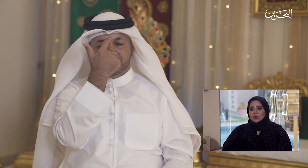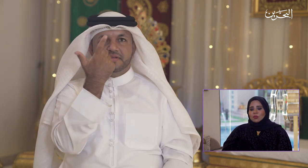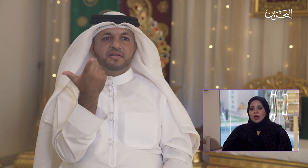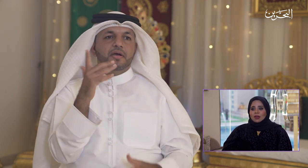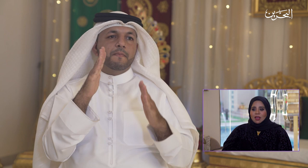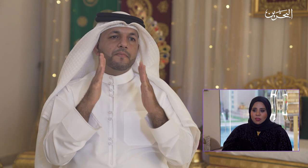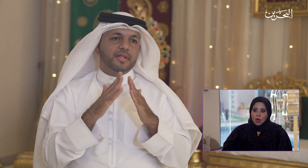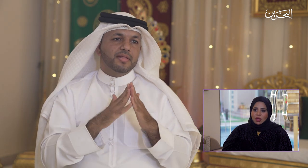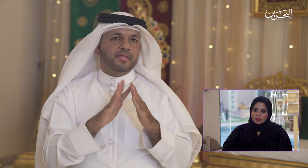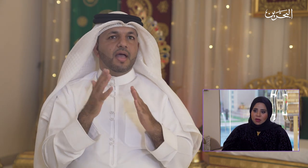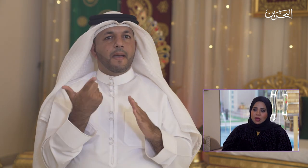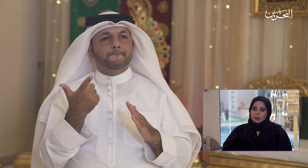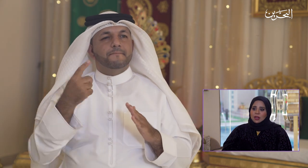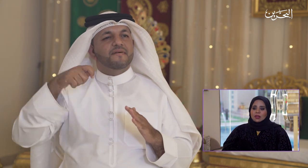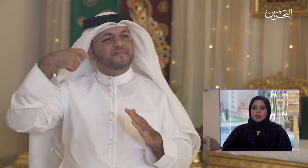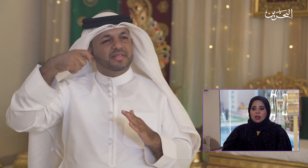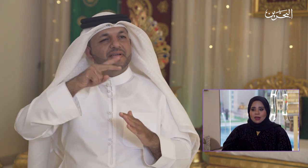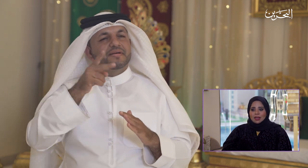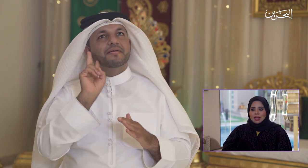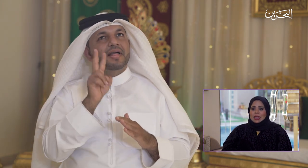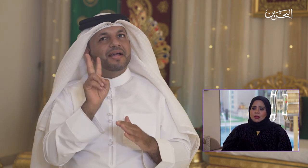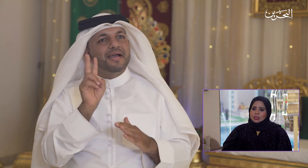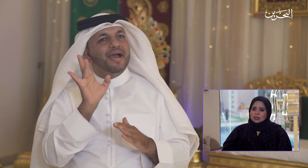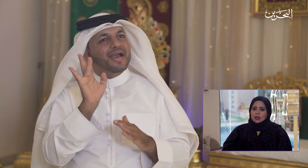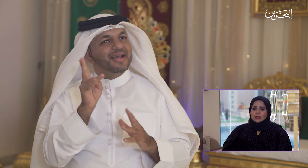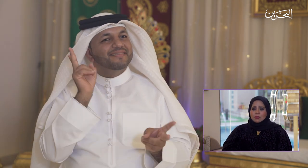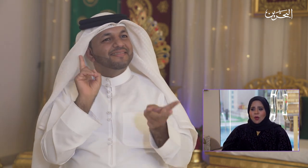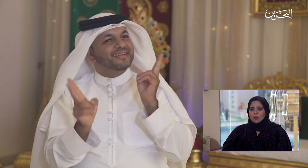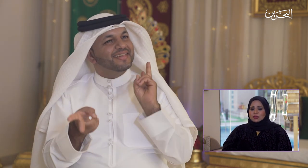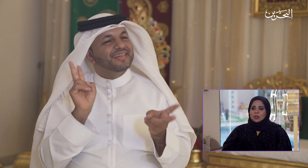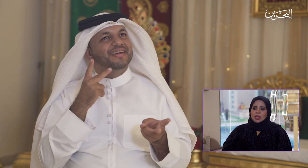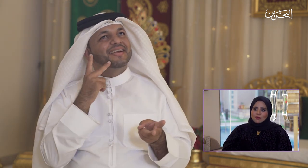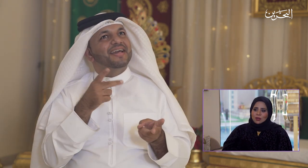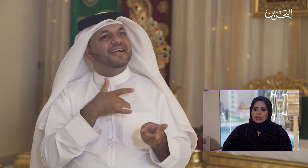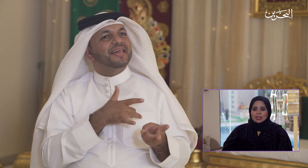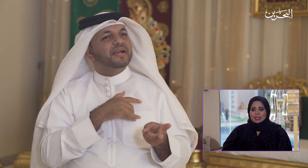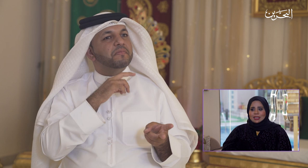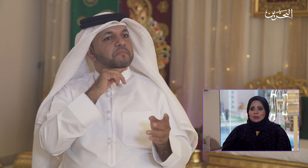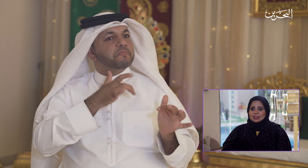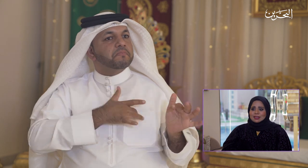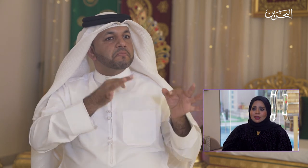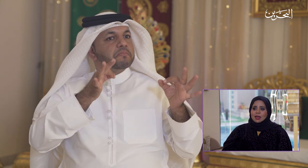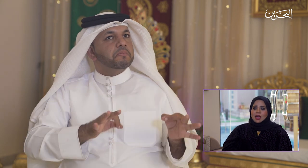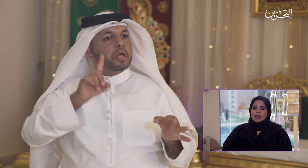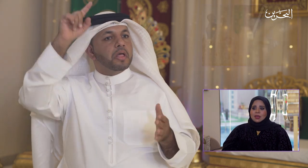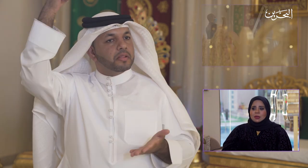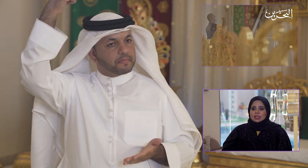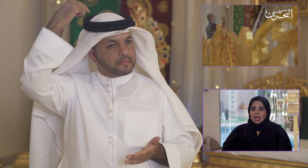يوم كان أثناء وقت فراغه مثلاً يطالع المسلسلات البرامج مثلاً الحفلات الهندية المصرية، يبي